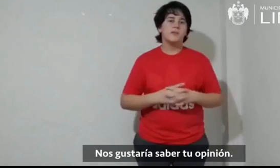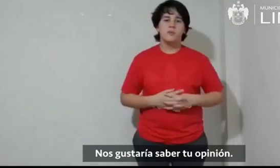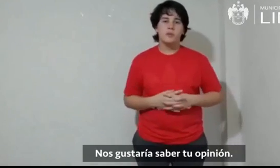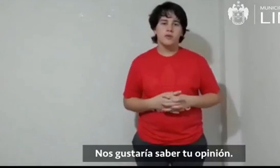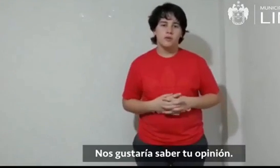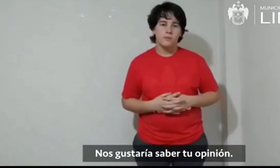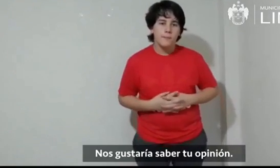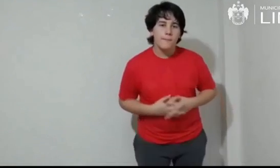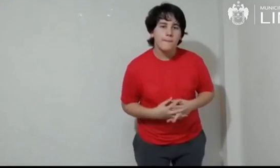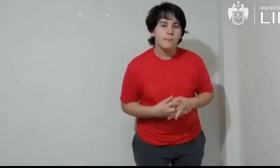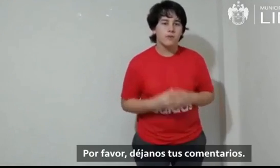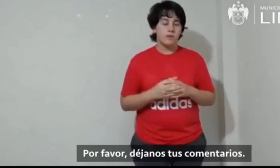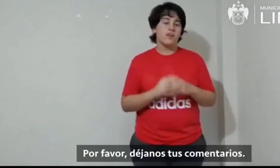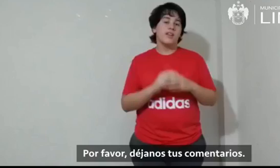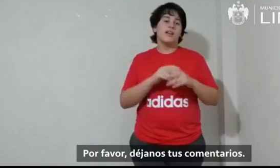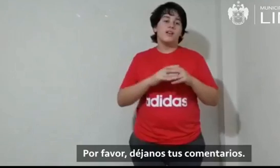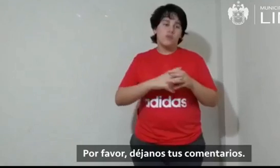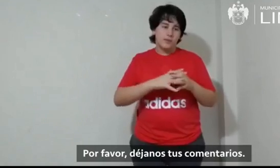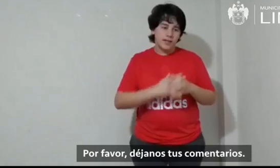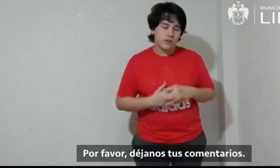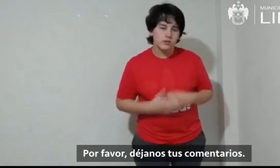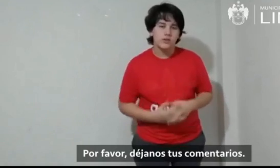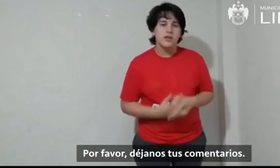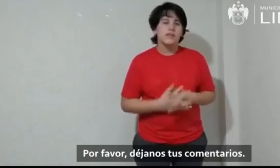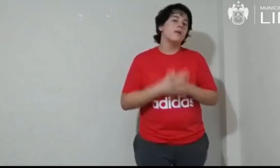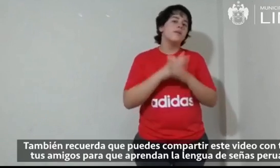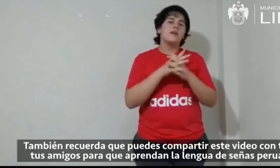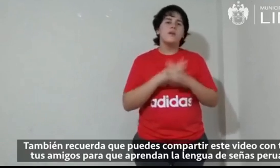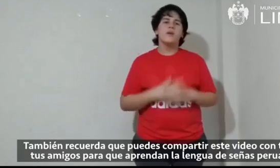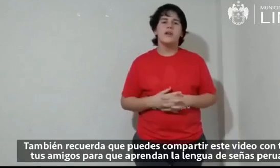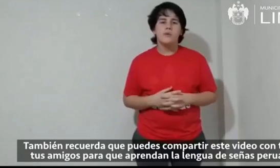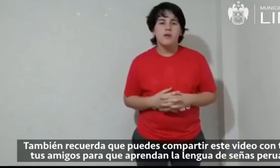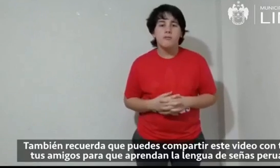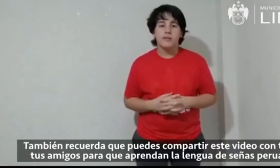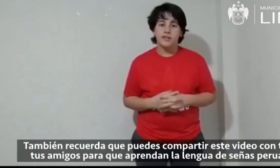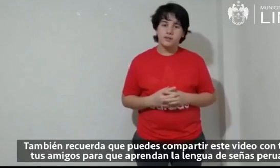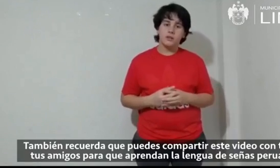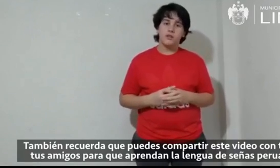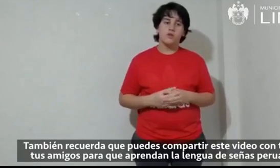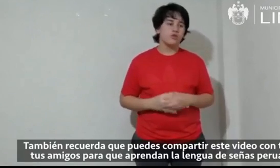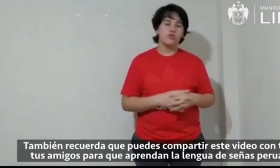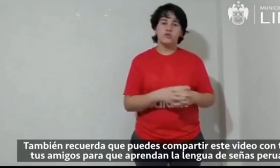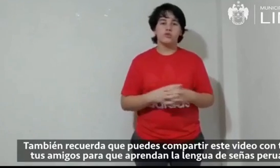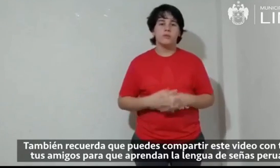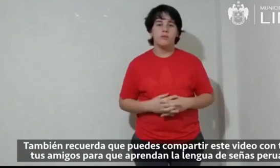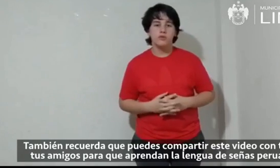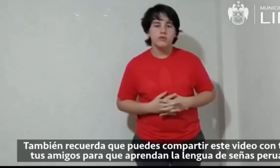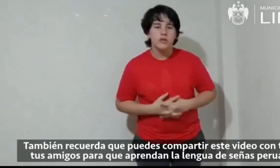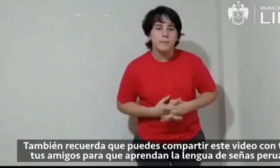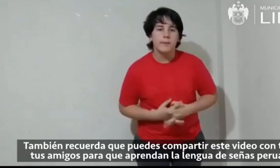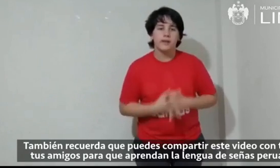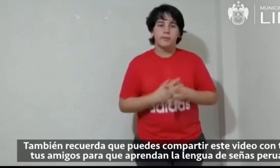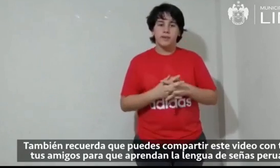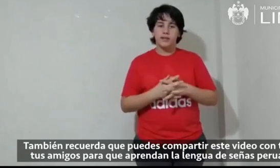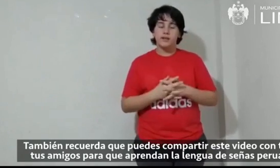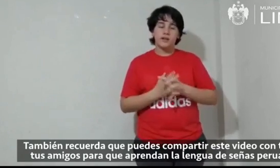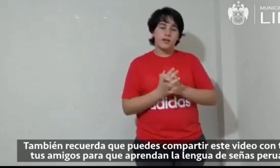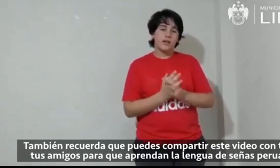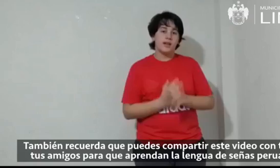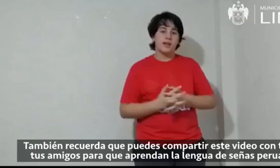saber tu opinión. Letras y palabras. Por favor, déjala en los comentarios anterior. También recuerda que puedes compartir este video con todos tus amigos para que aprendan la